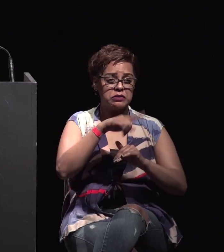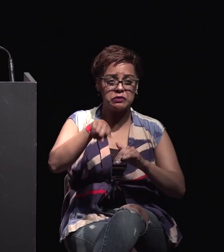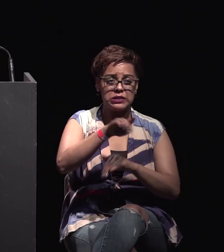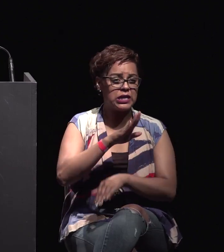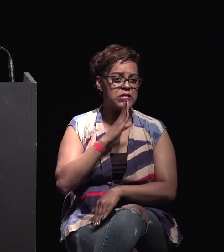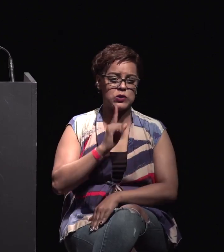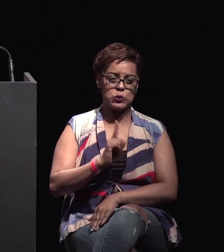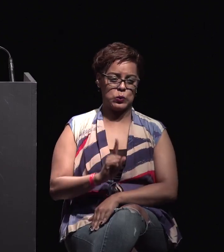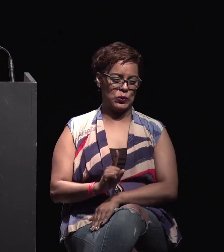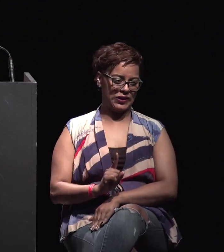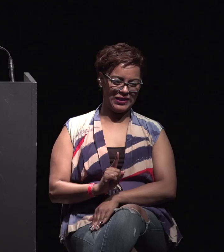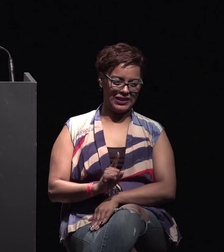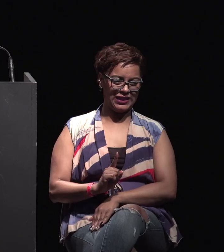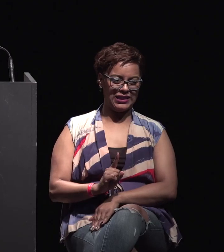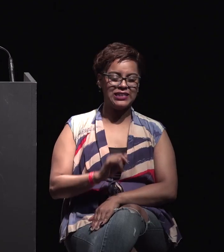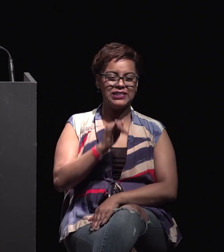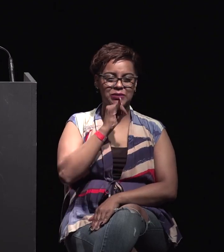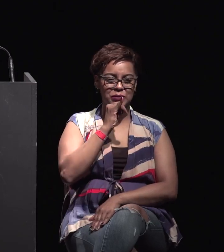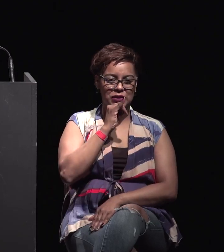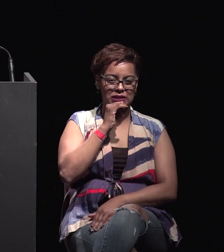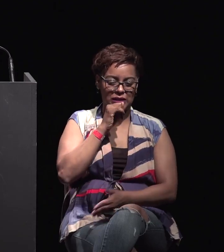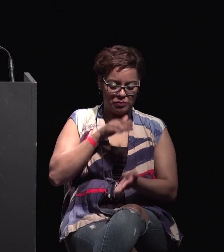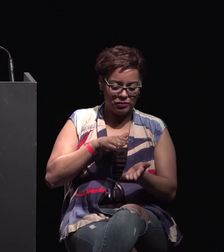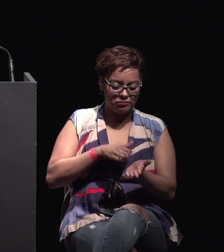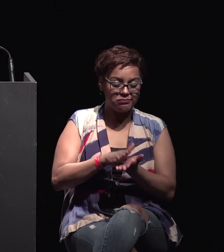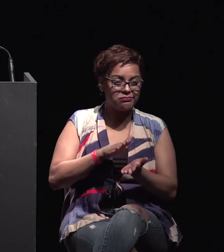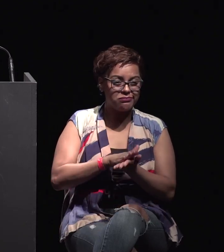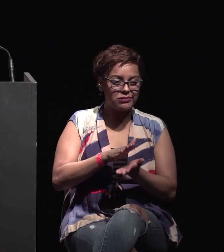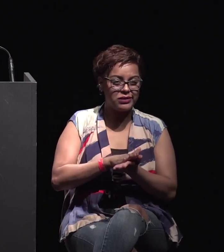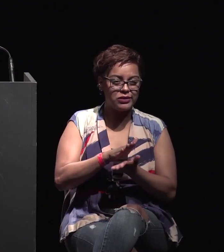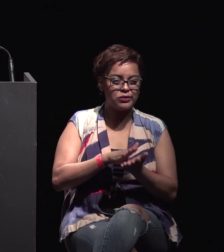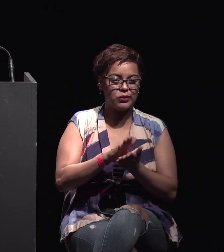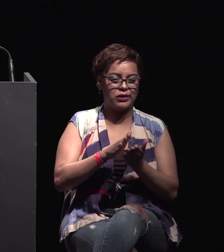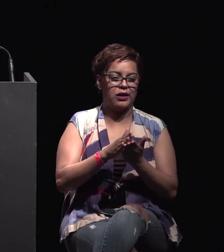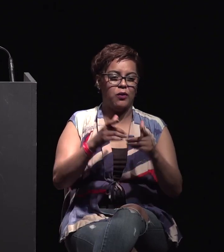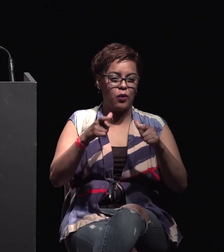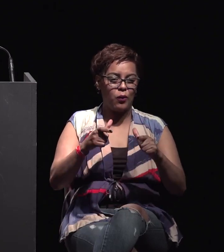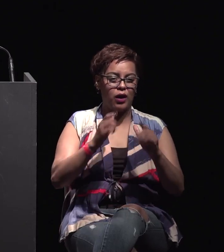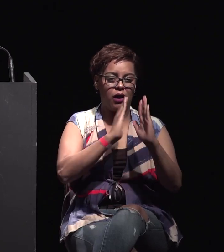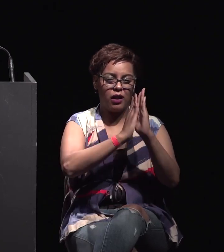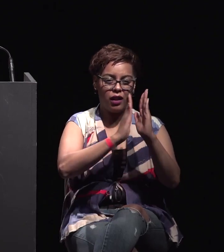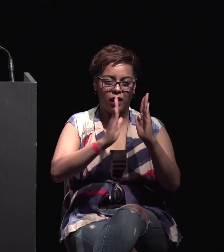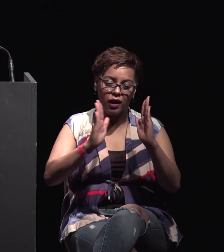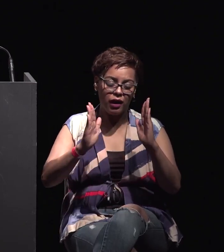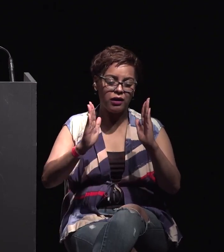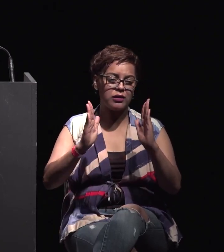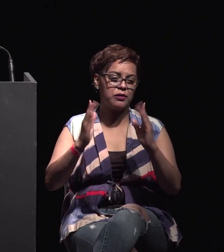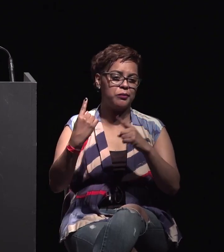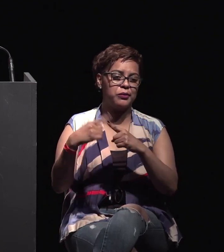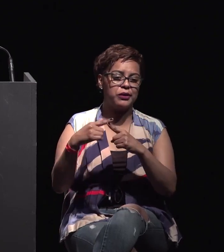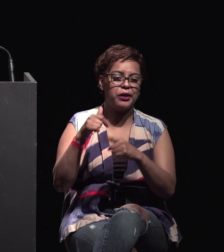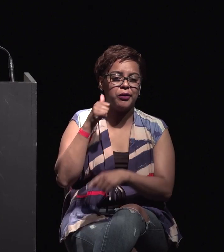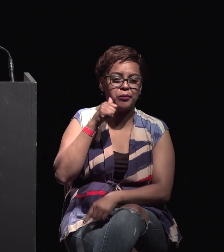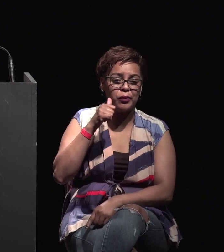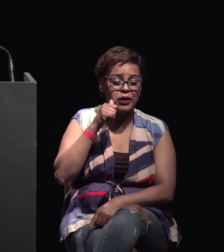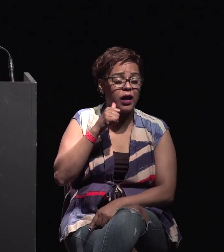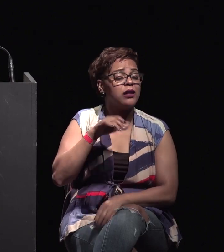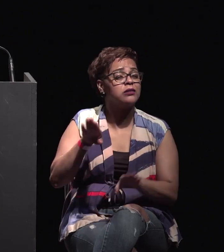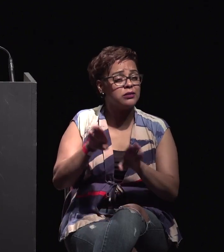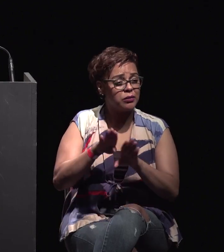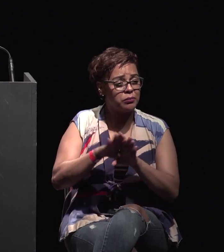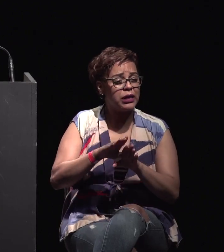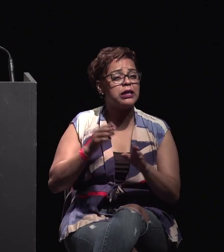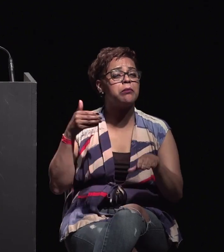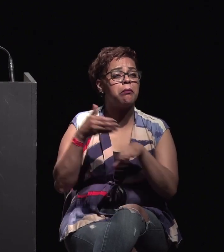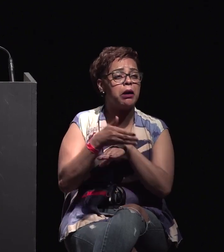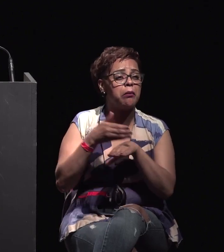desse mainstream editorial e livreiro, né, que são as mulheres que têm atuado nos saraus, nos